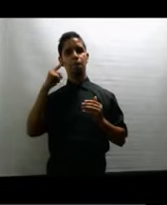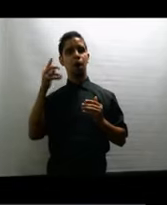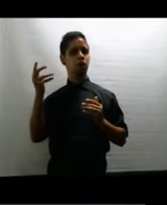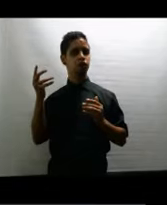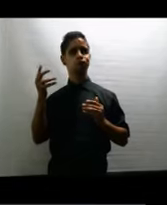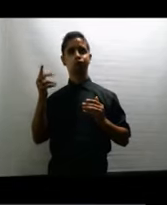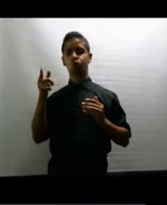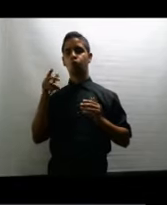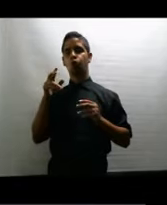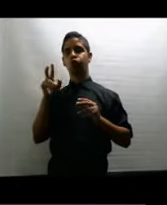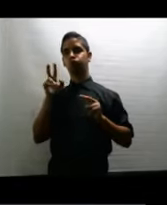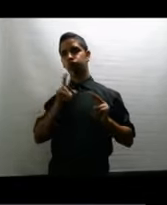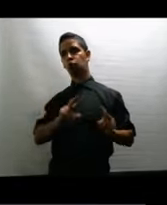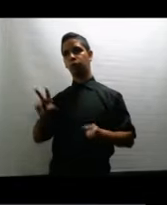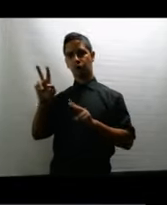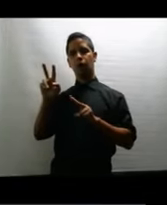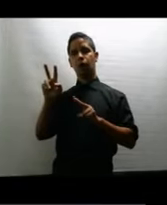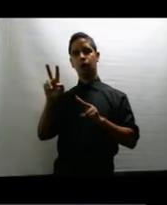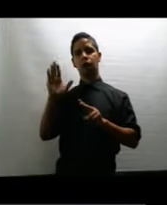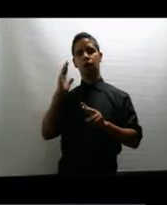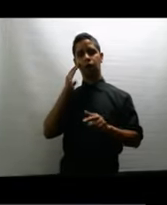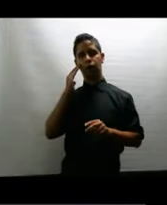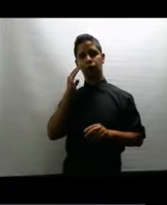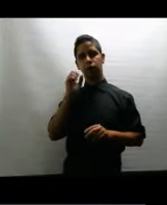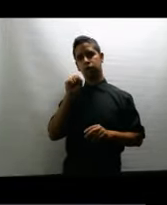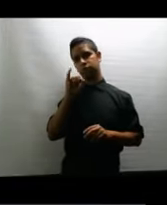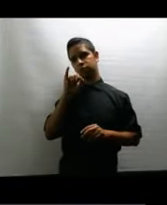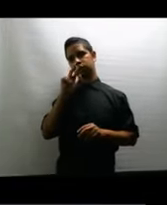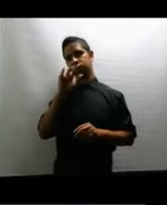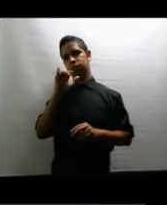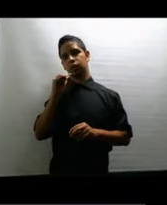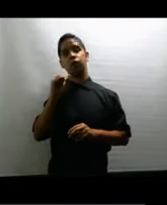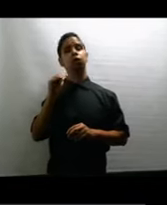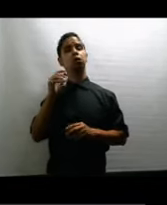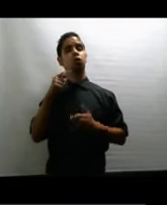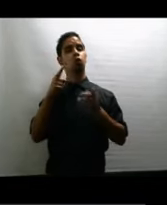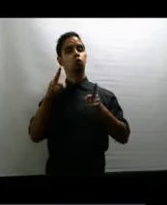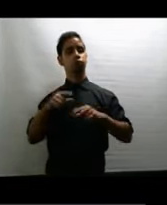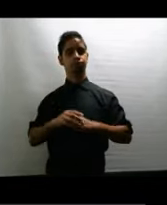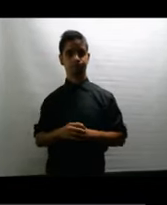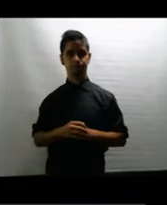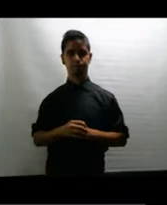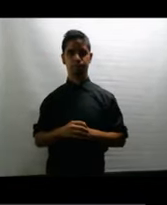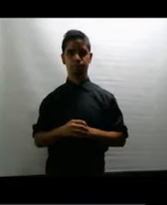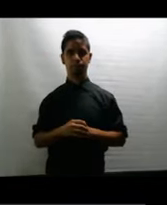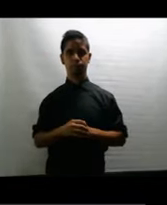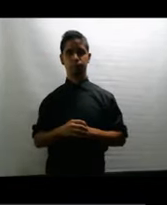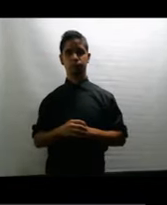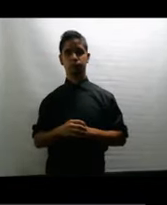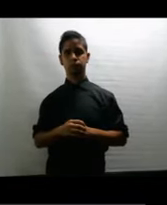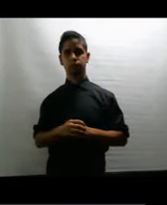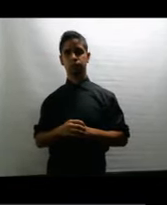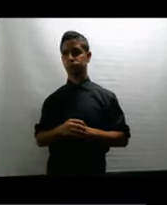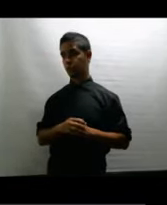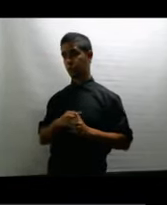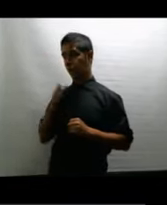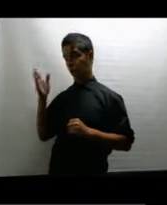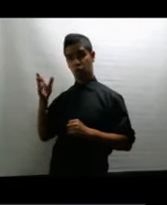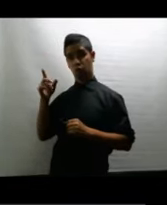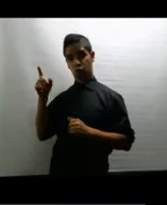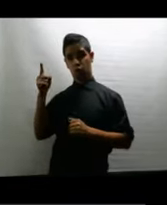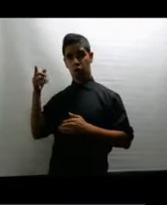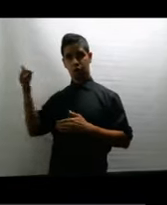para hacer un homenaje a Silvia. Y pues ahí Joe Luis era uno de los invitados. Yo había oído hablar de